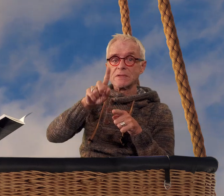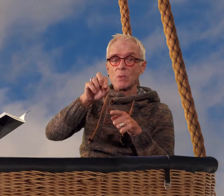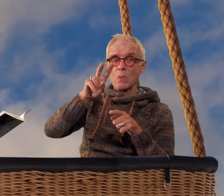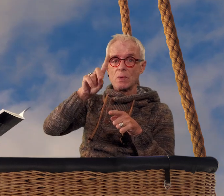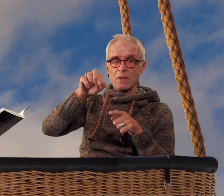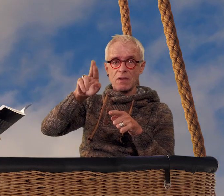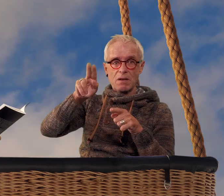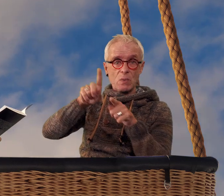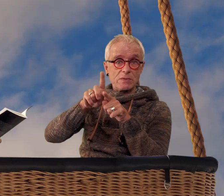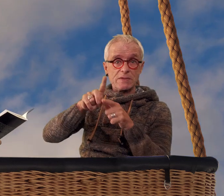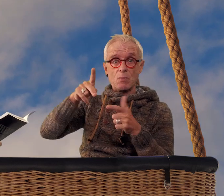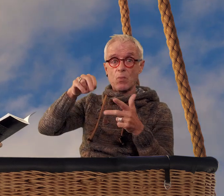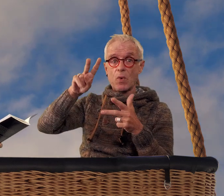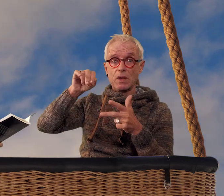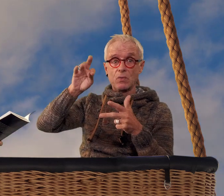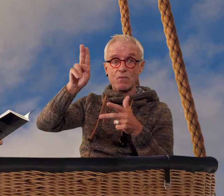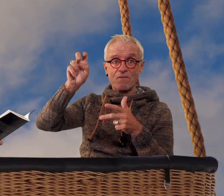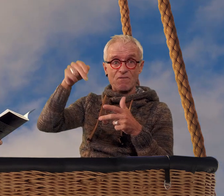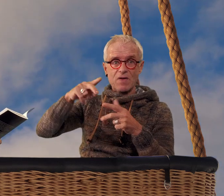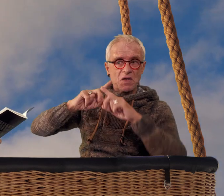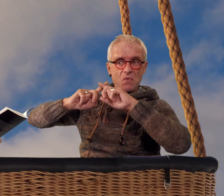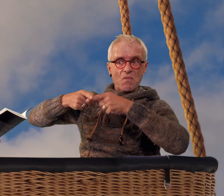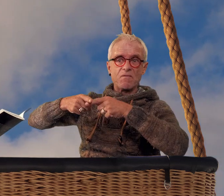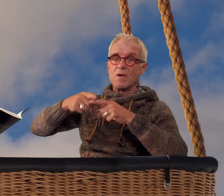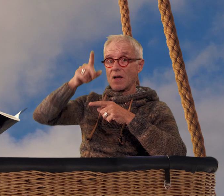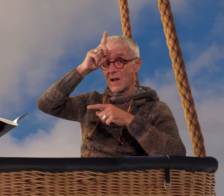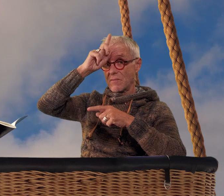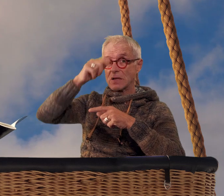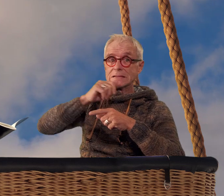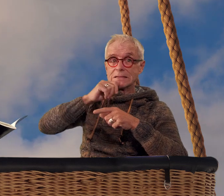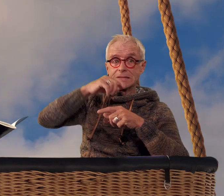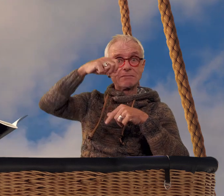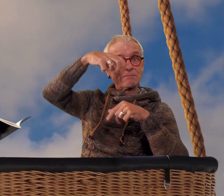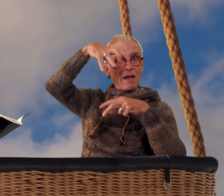Poitvin n'avaient encore pu décider les graves Allemands à tenter les routes aériennes.